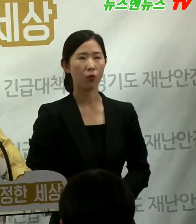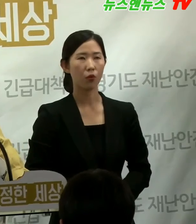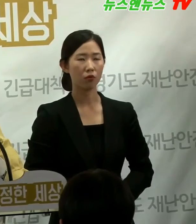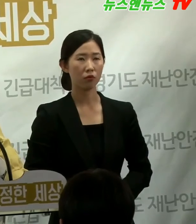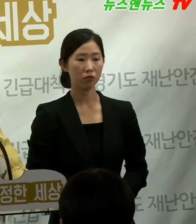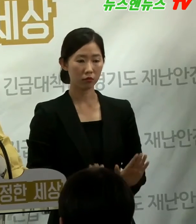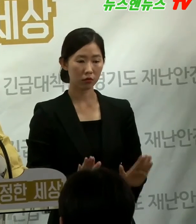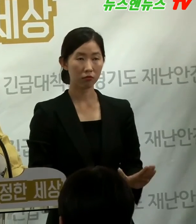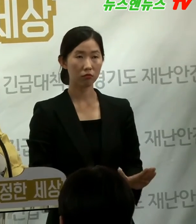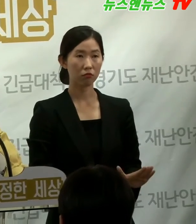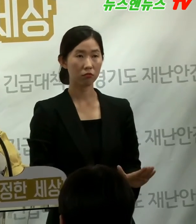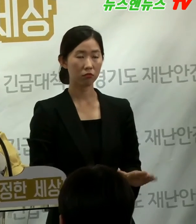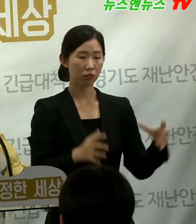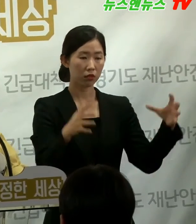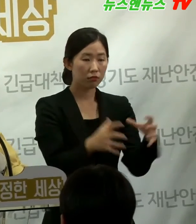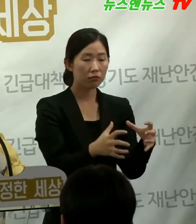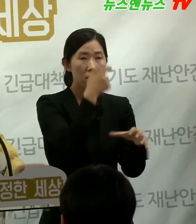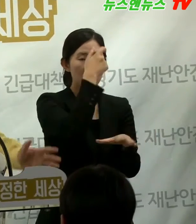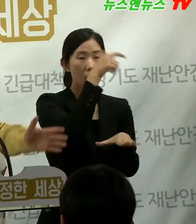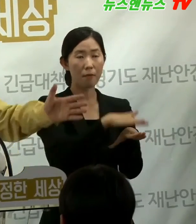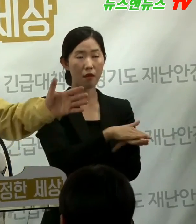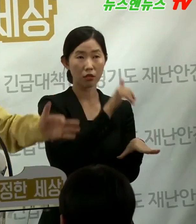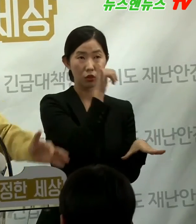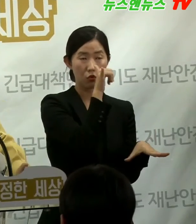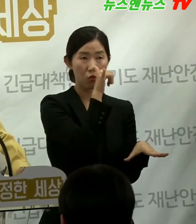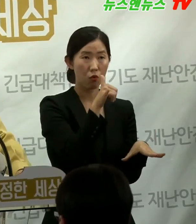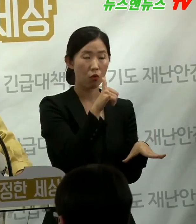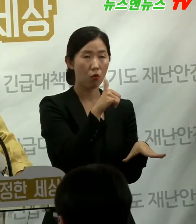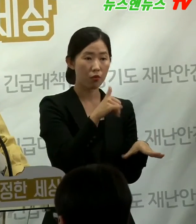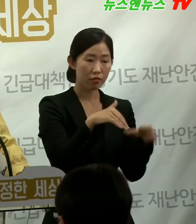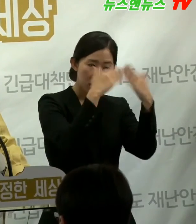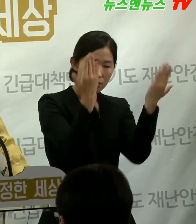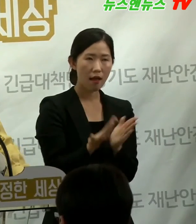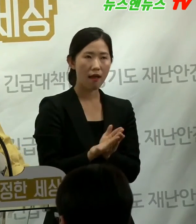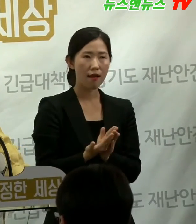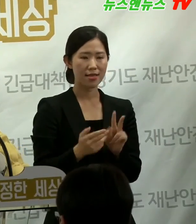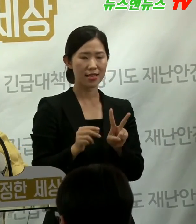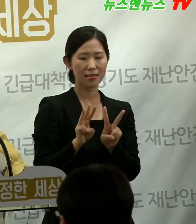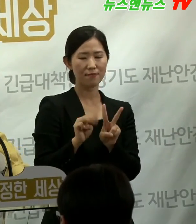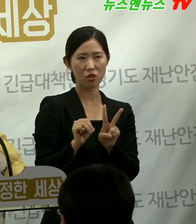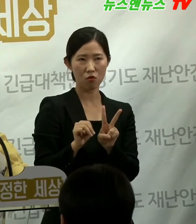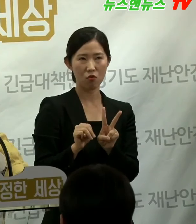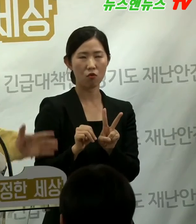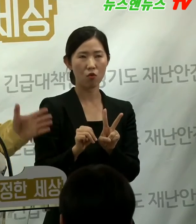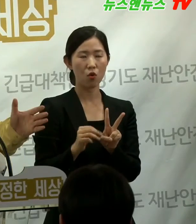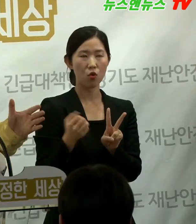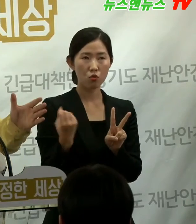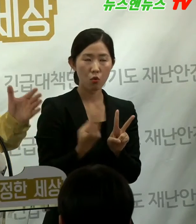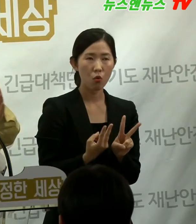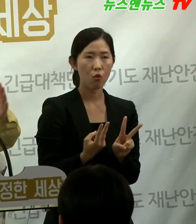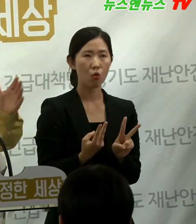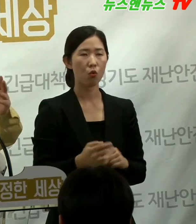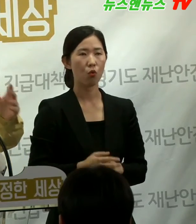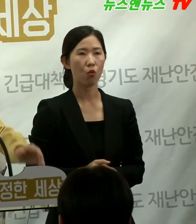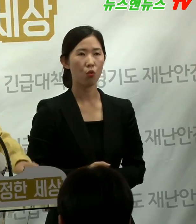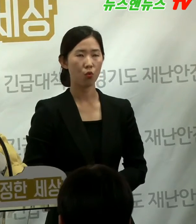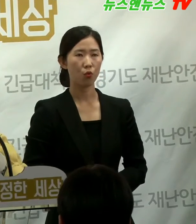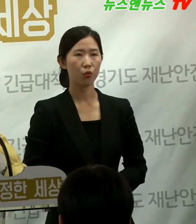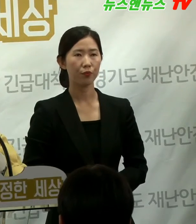집단 예배를 하더라도 다 2m씩 간격 이상 뛰고 질문에서 얘기하는 거 2m 이내에서